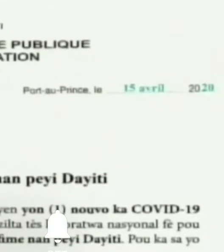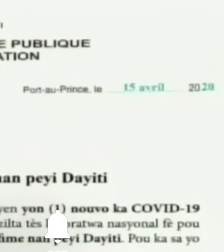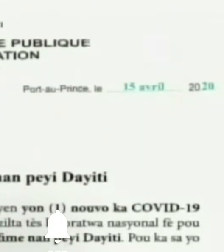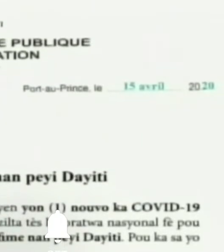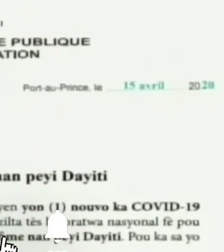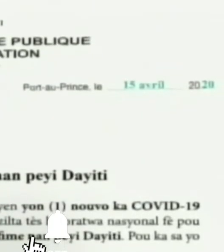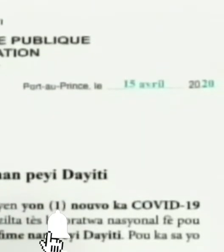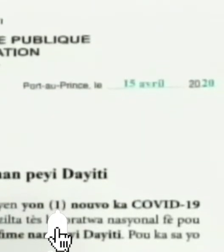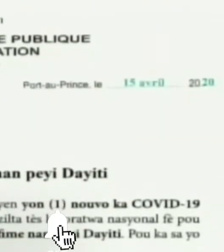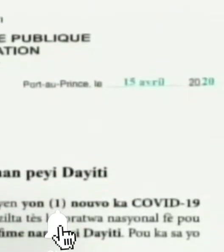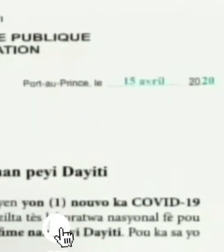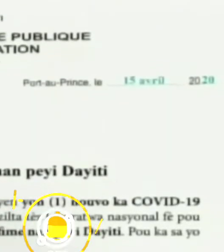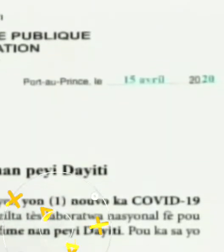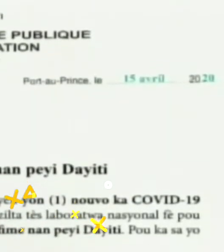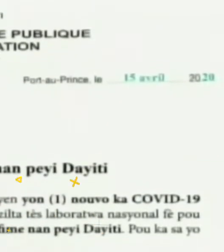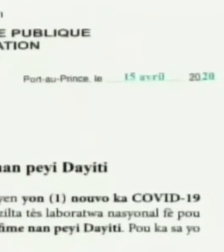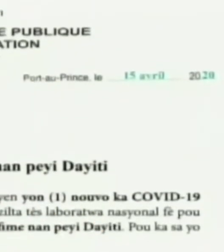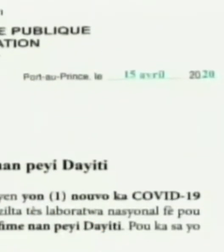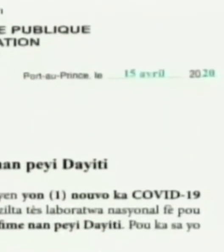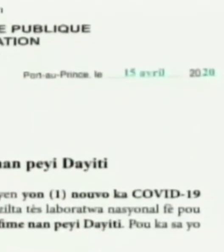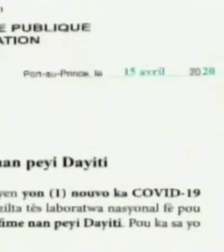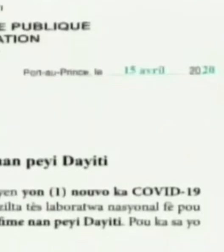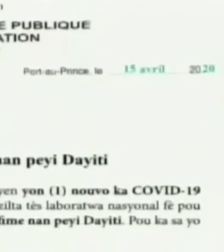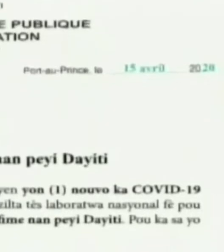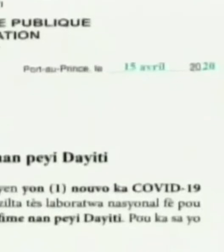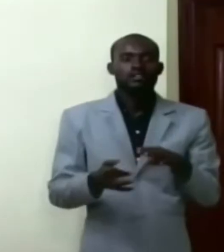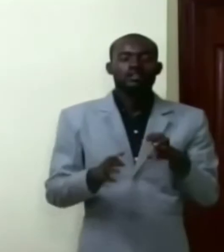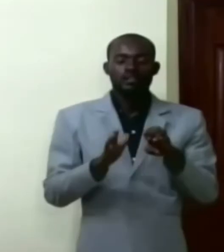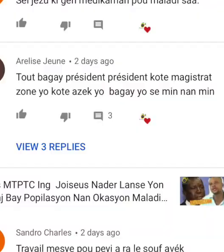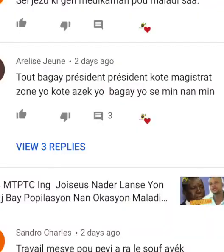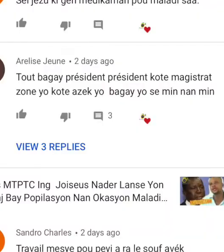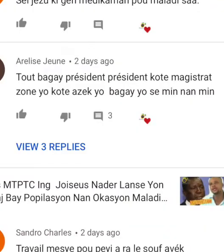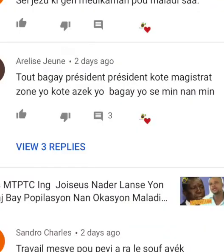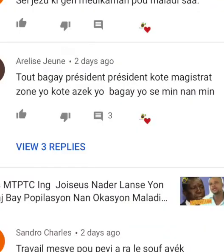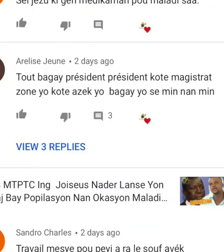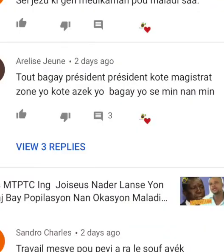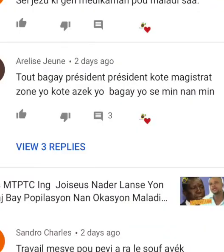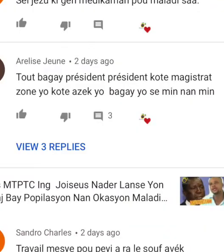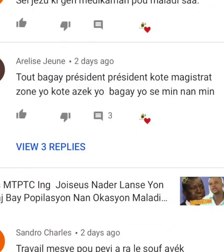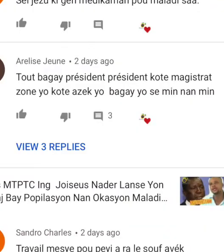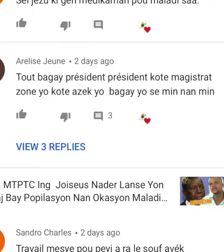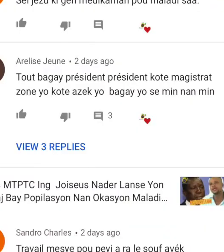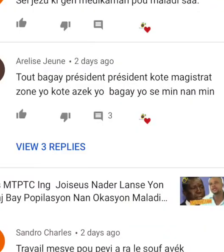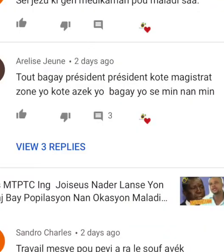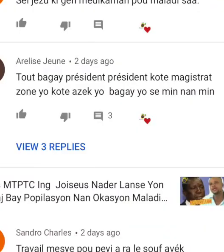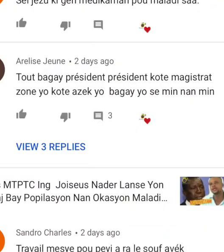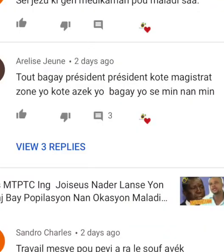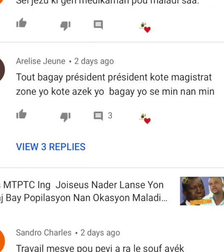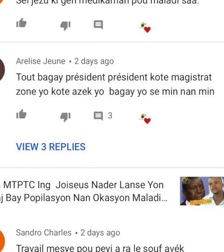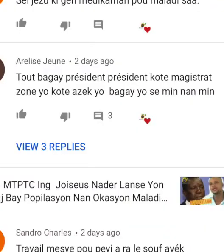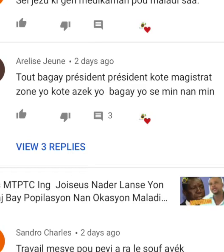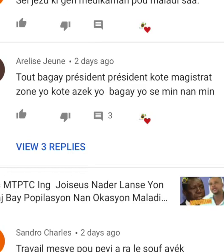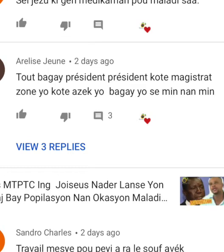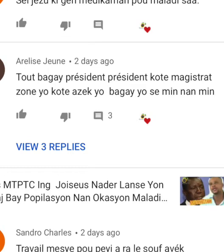tout le monde qui toujours branché Mobile TV pour information PIA. Et un gros remerciement avec ça, toujours quitte un commentaire pour nous, positif ou bien